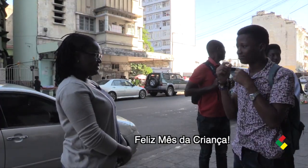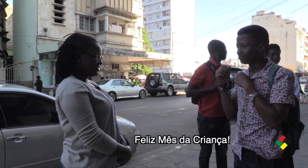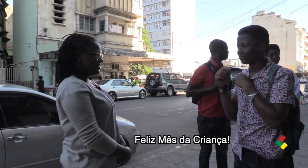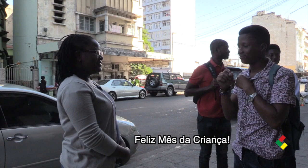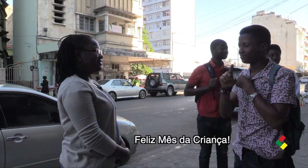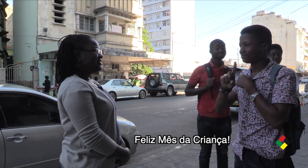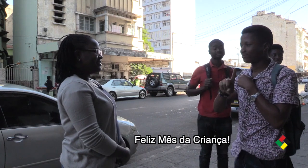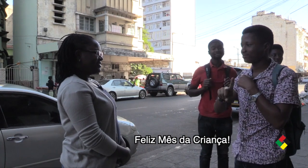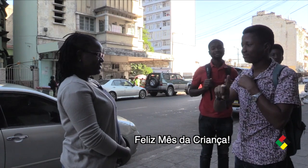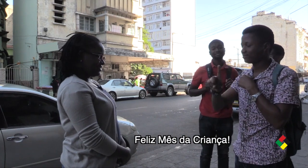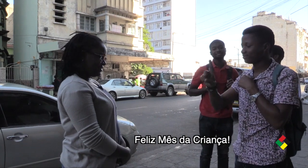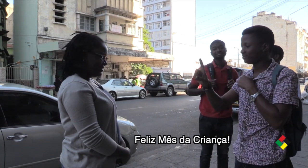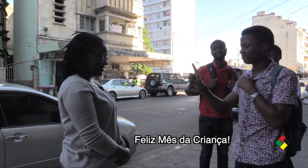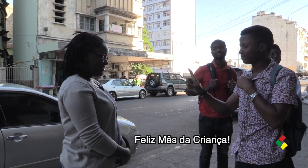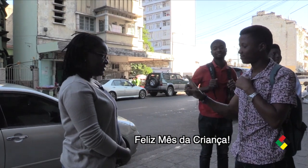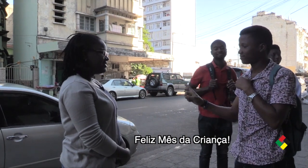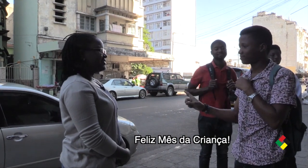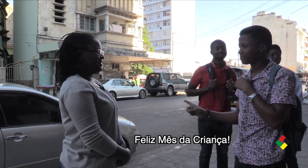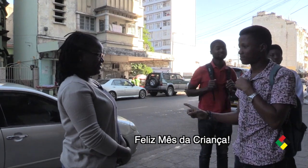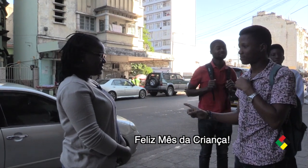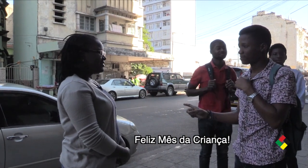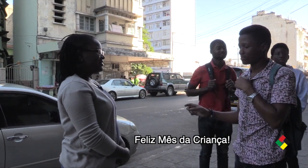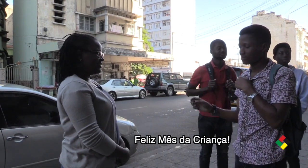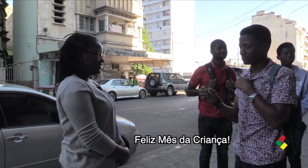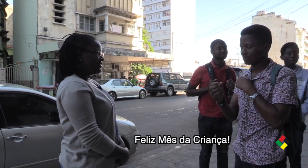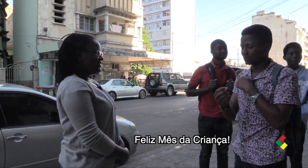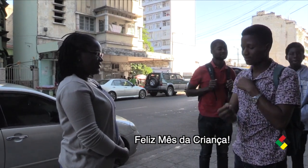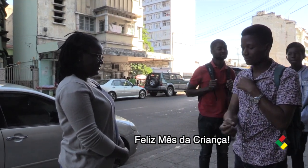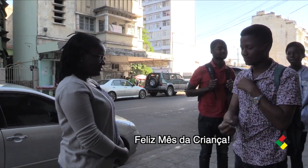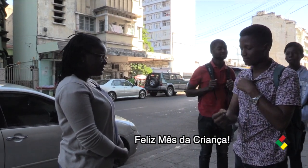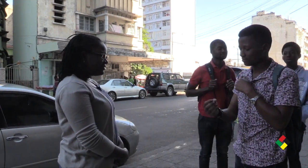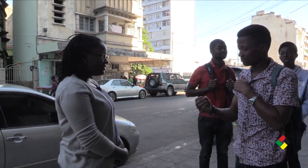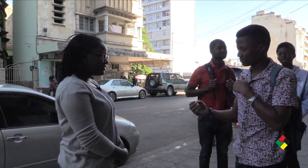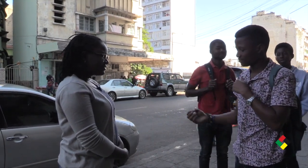Feliz Mês da Criança!